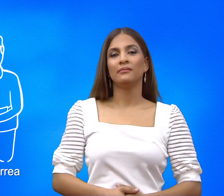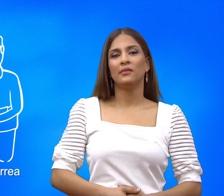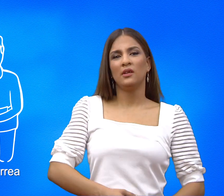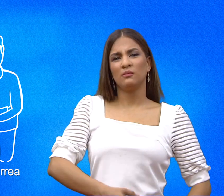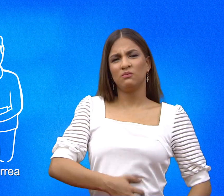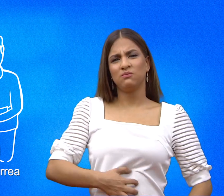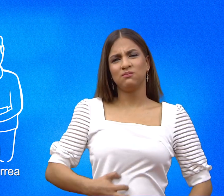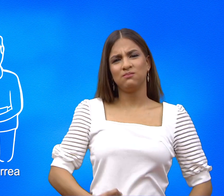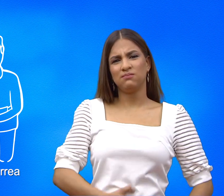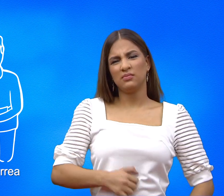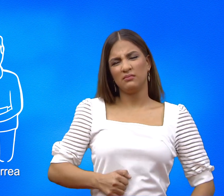diarrea